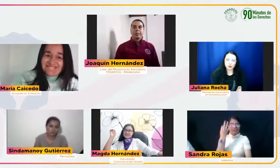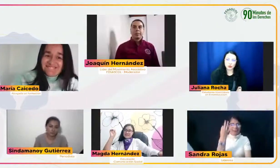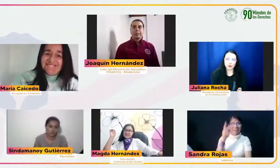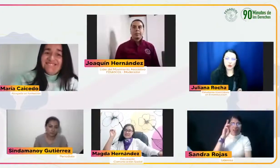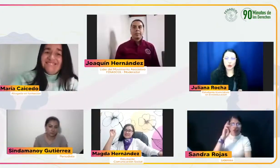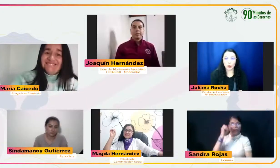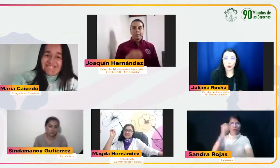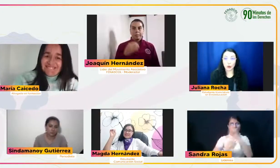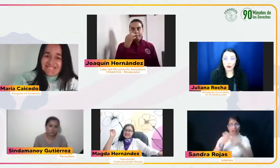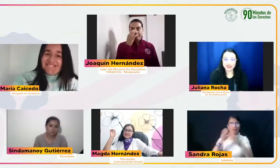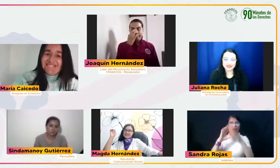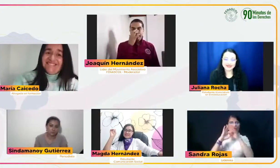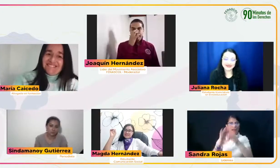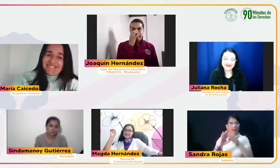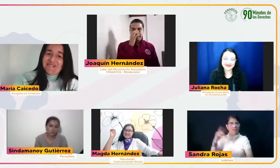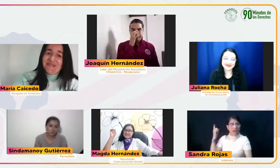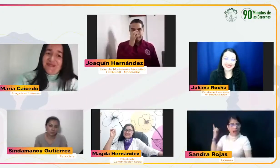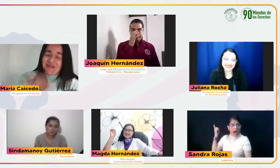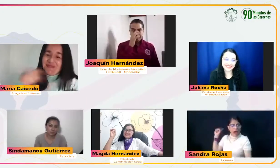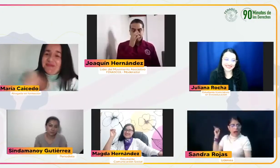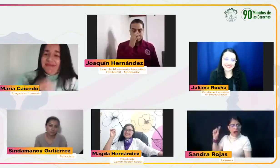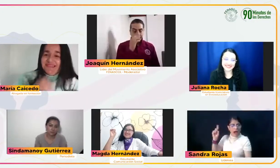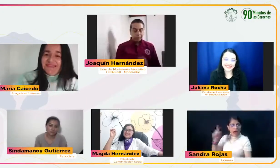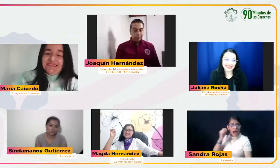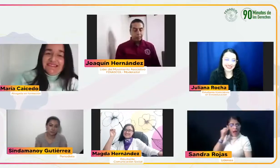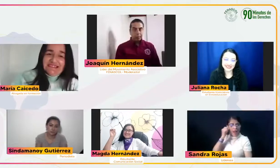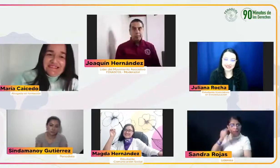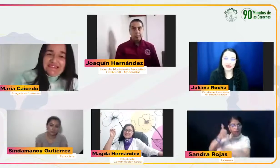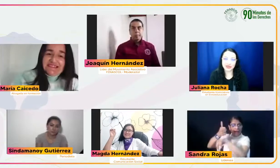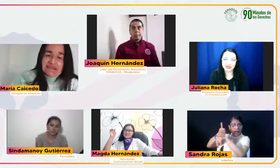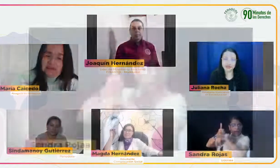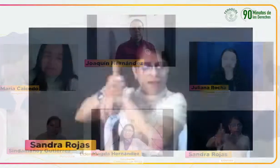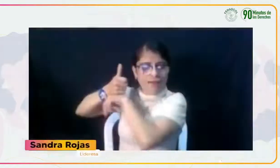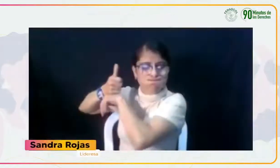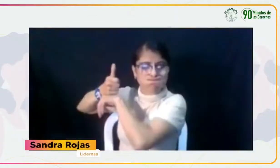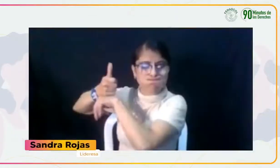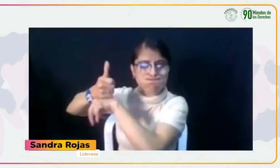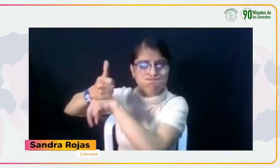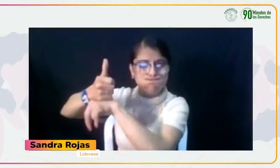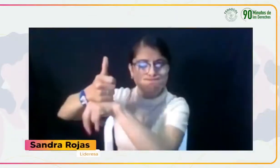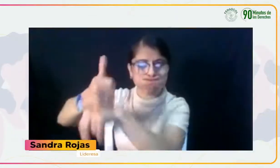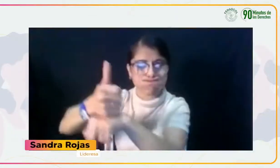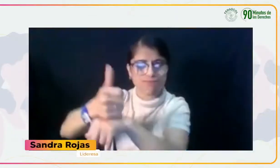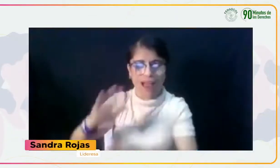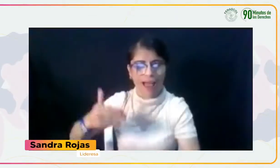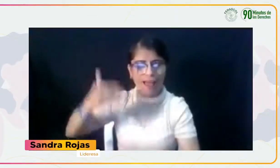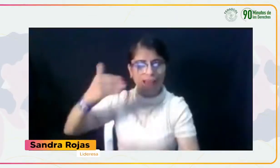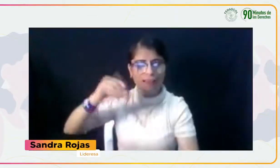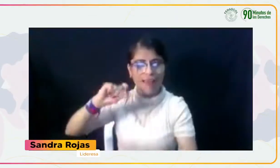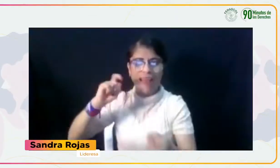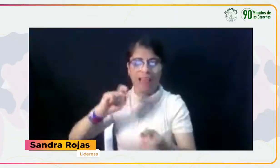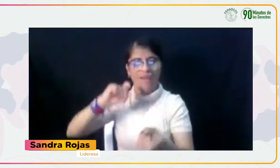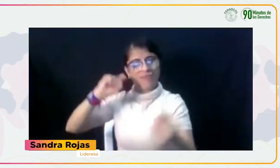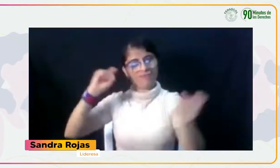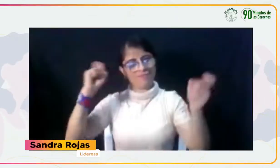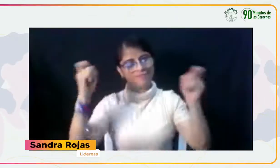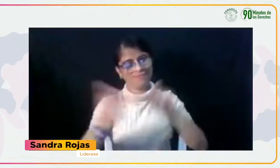38, wow, 38 años llevas en FENASCOL, Henry, como director, ya son muchísimos años